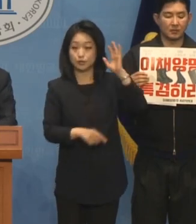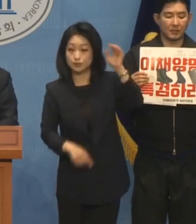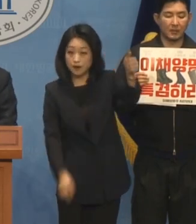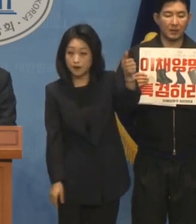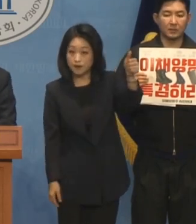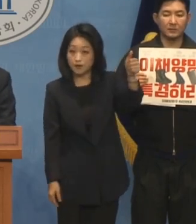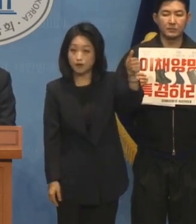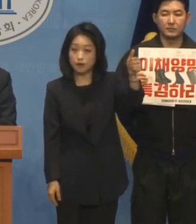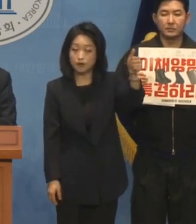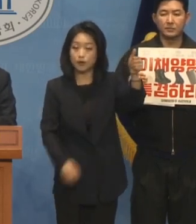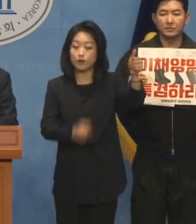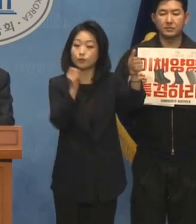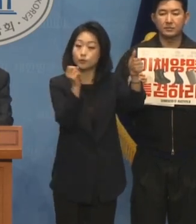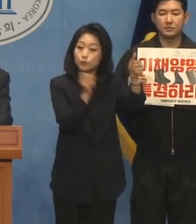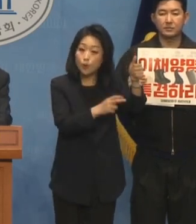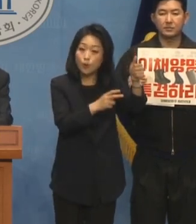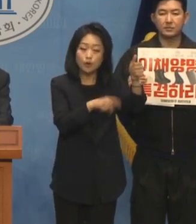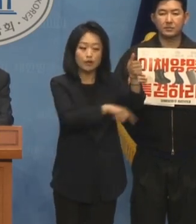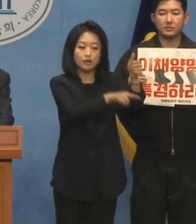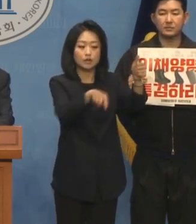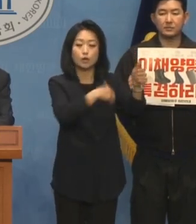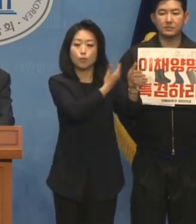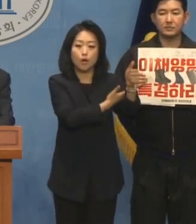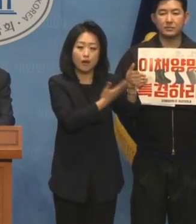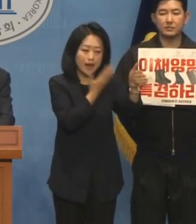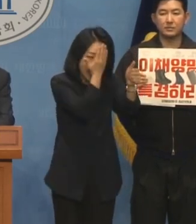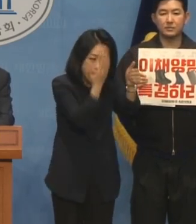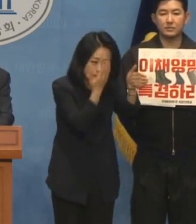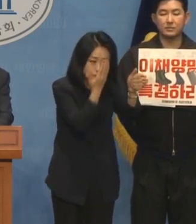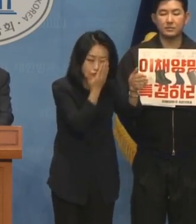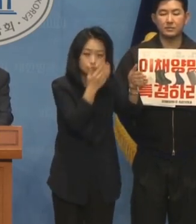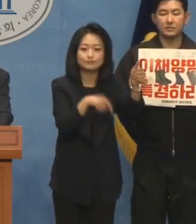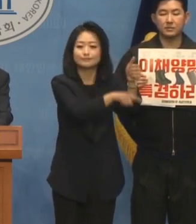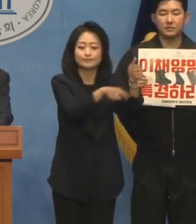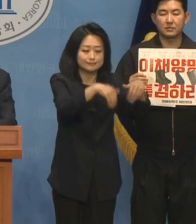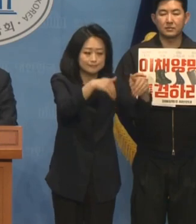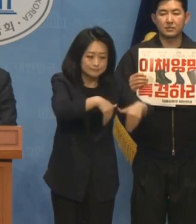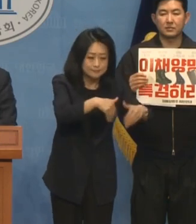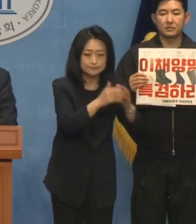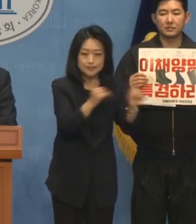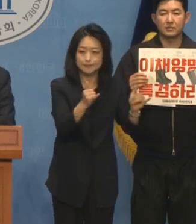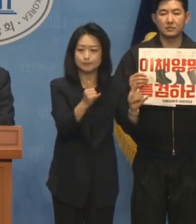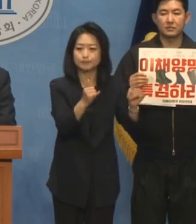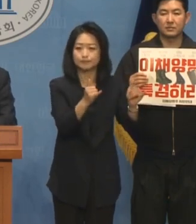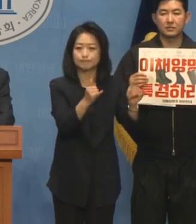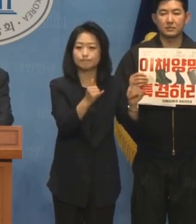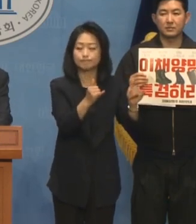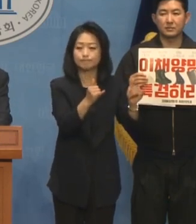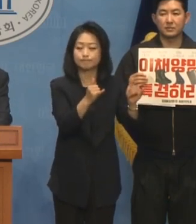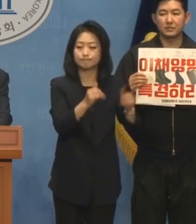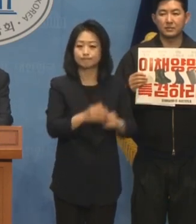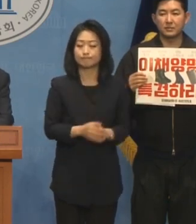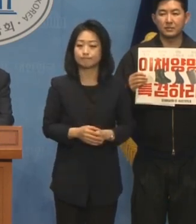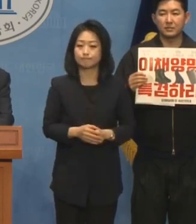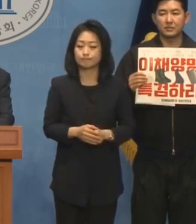대통령 그리고 그 권력의 아부는 작자들